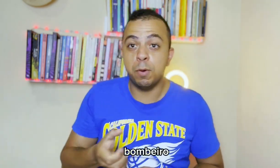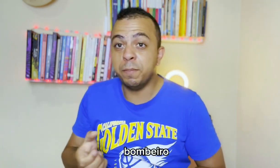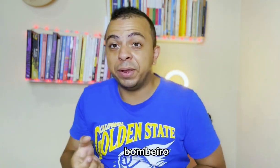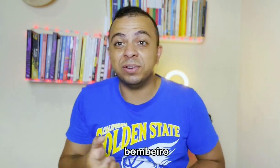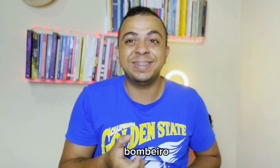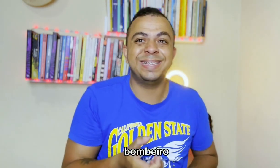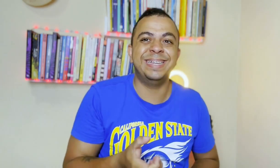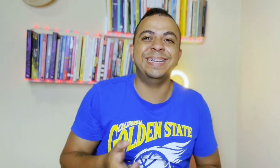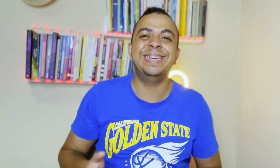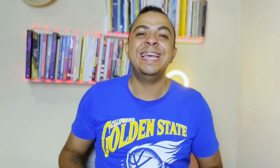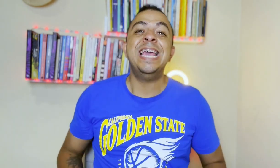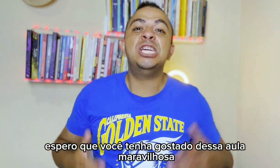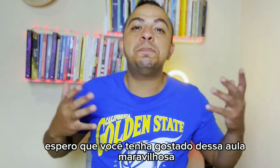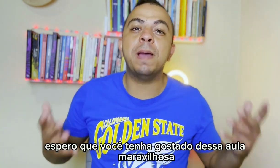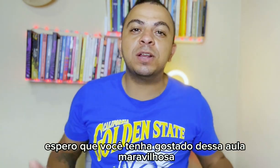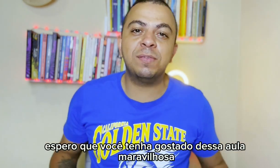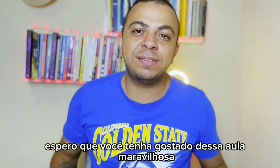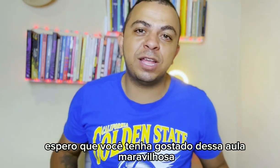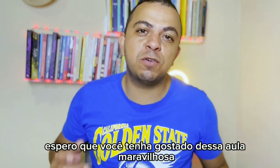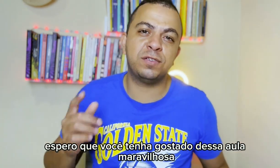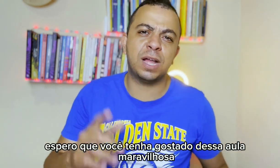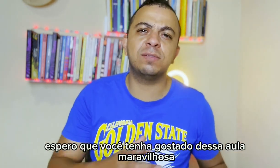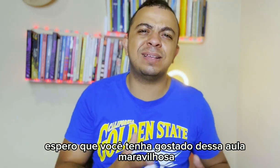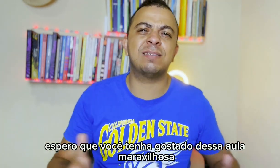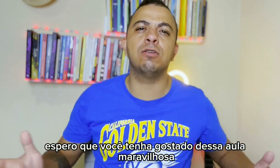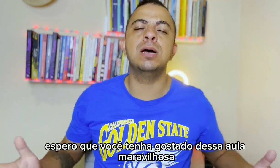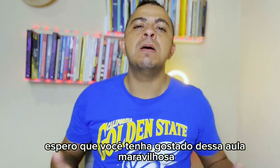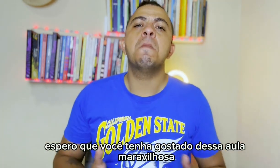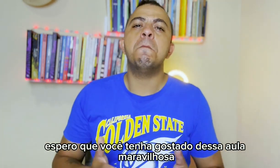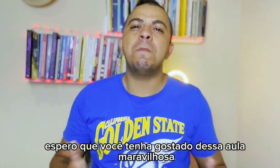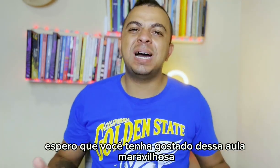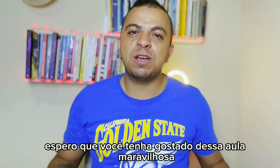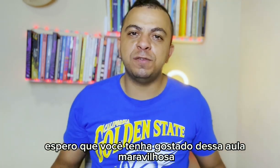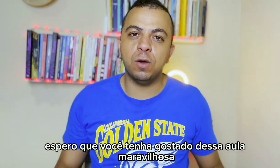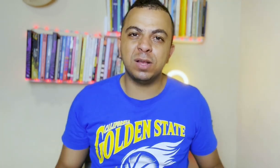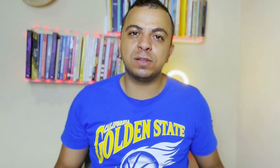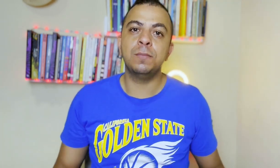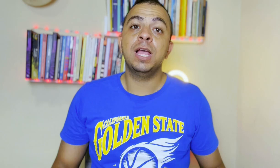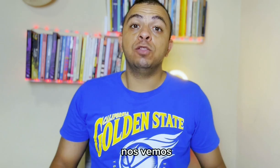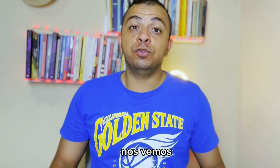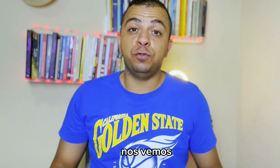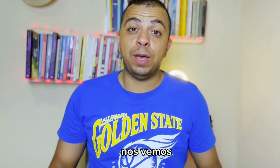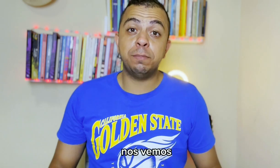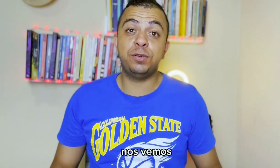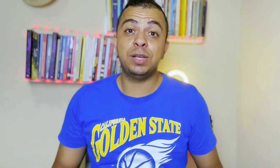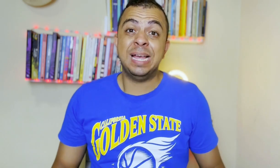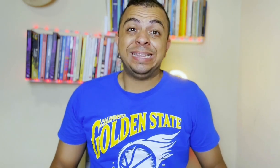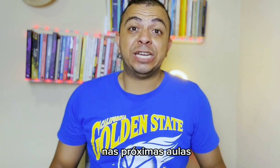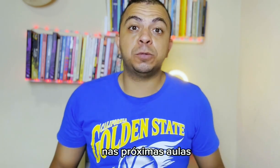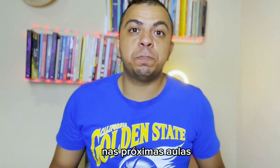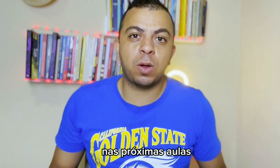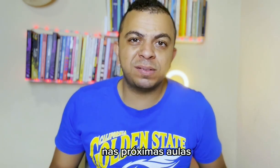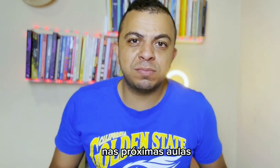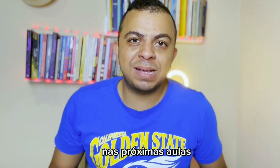Bombeiro. Espero que você tenha gostado dessa aula maravilhosa. Nos vemos nas próximas